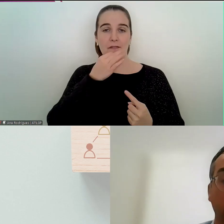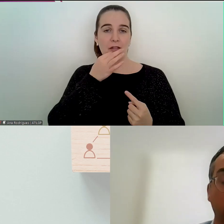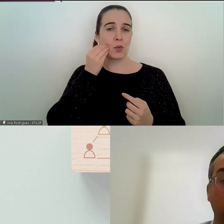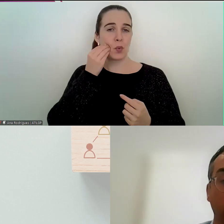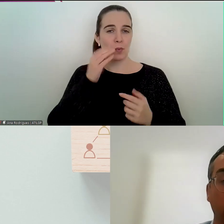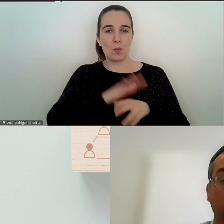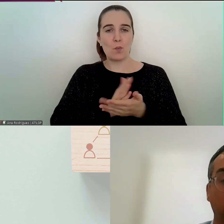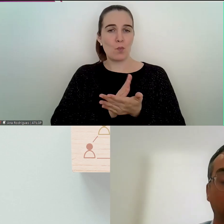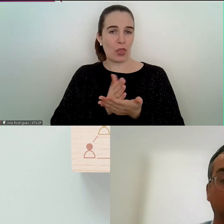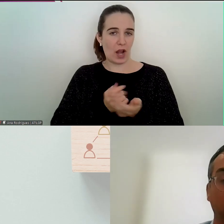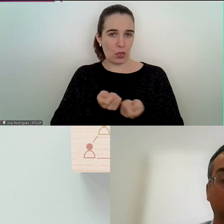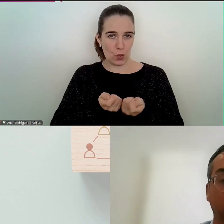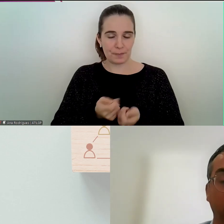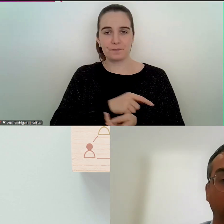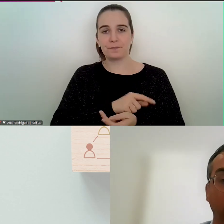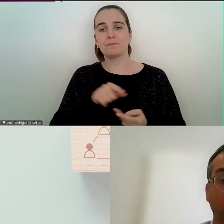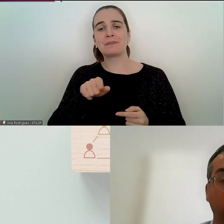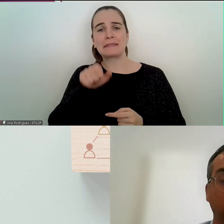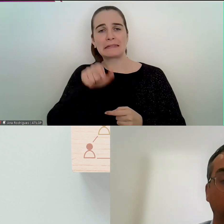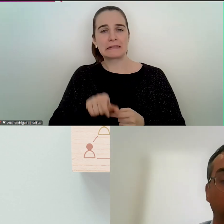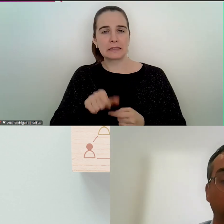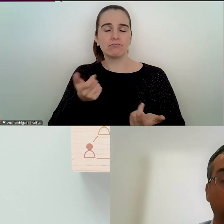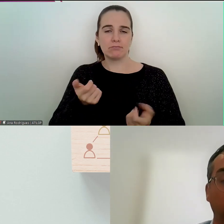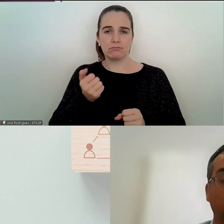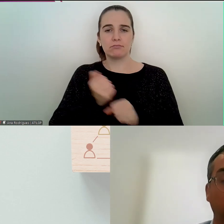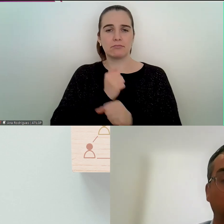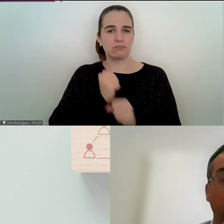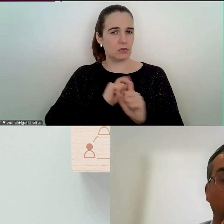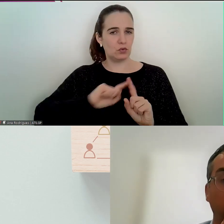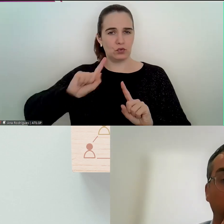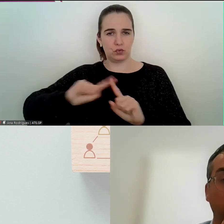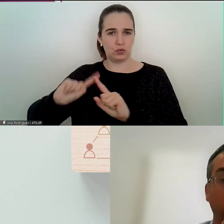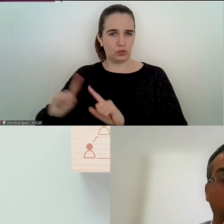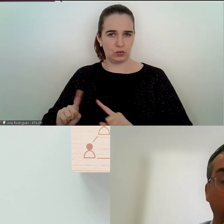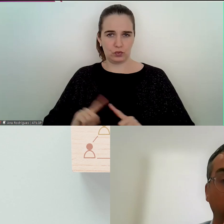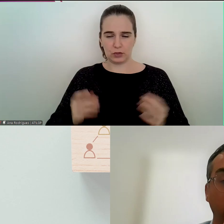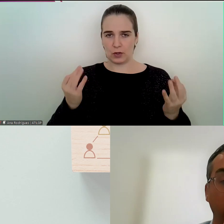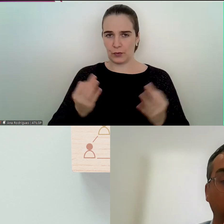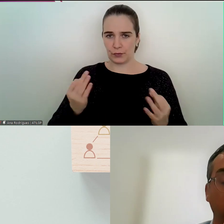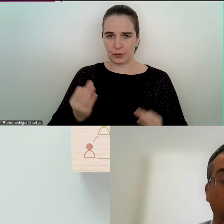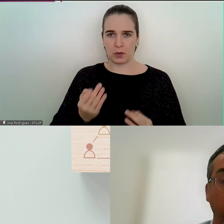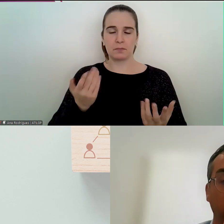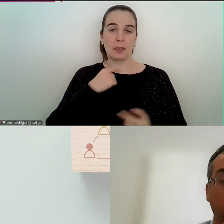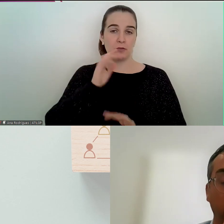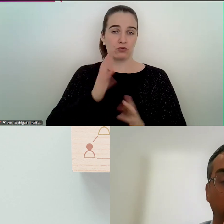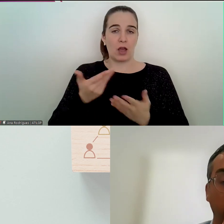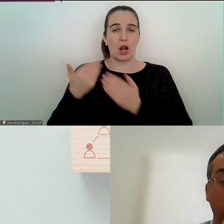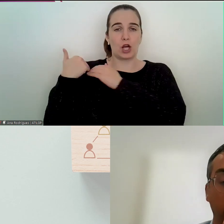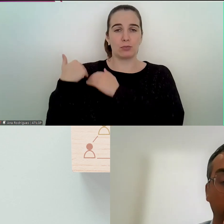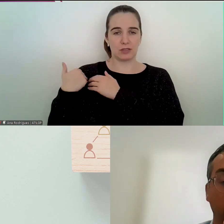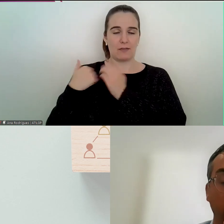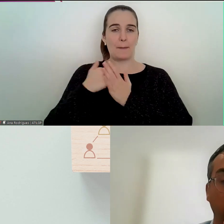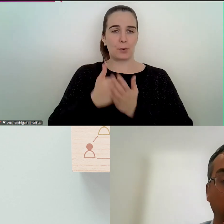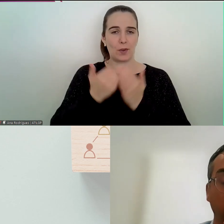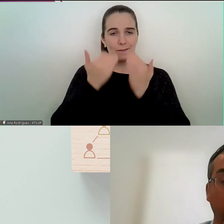qualidade de moderador, tem desempenhado vários papéis, sendo, como referido, atualmente responsável de apoio à